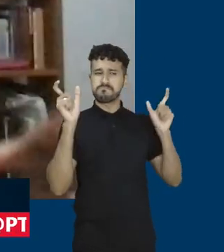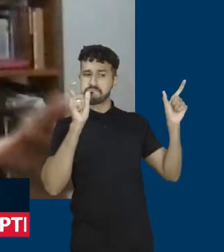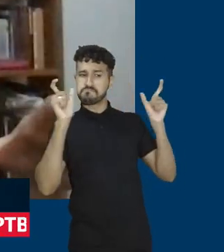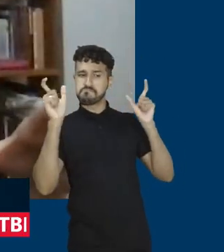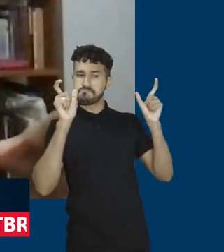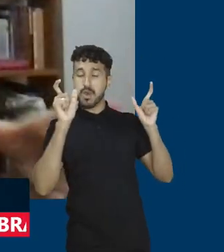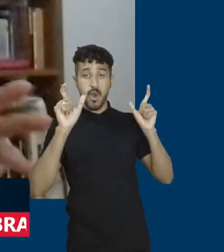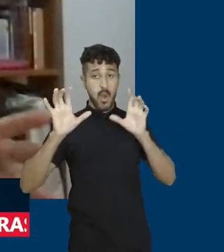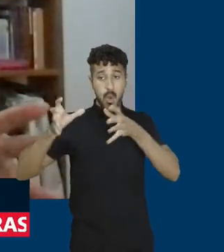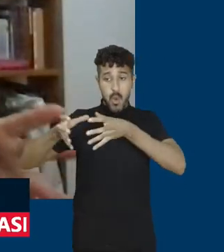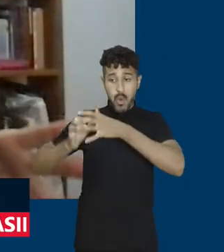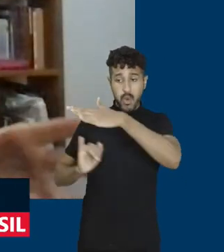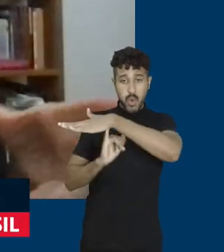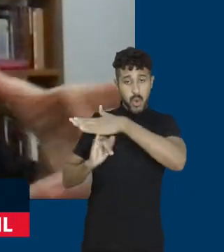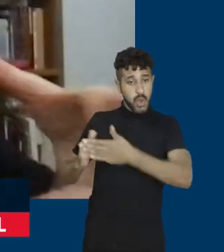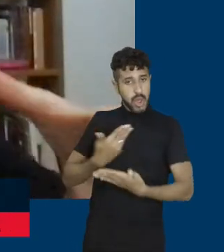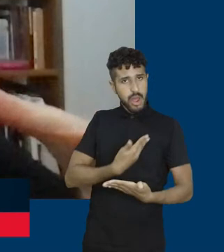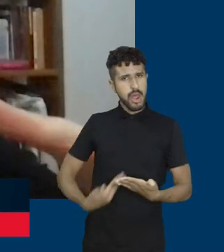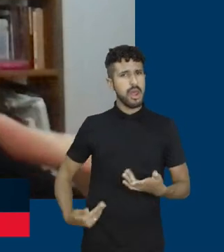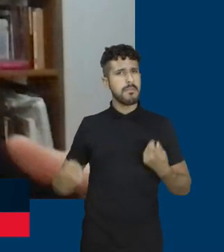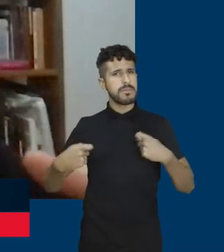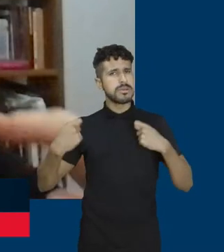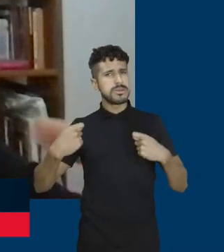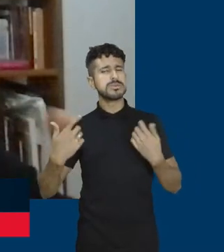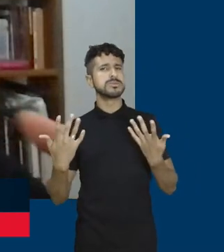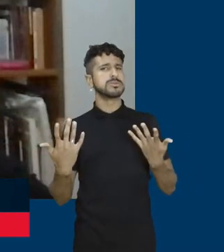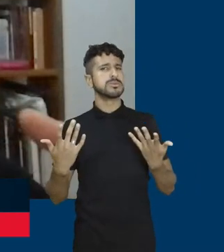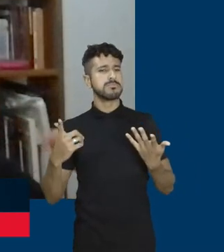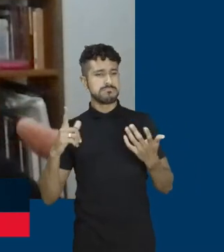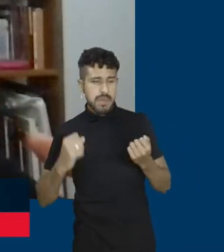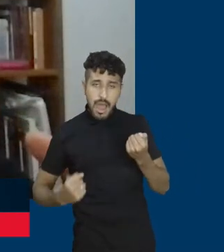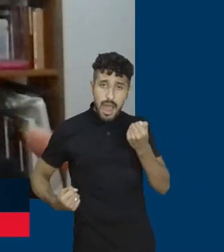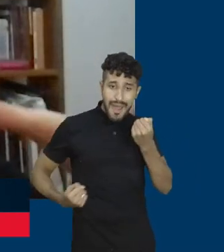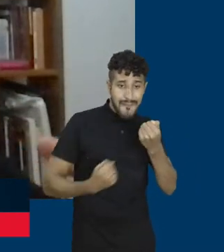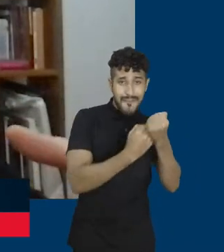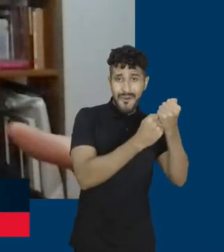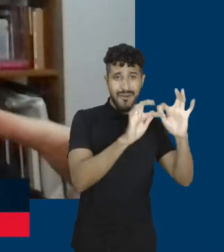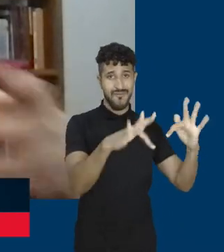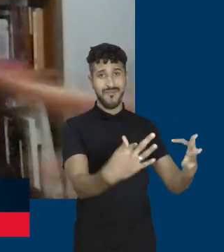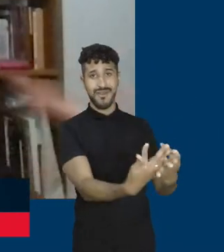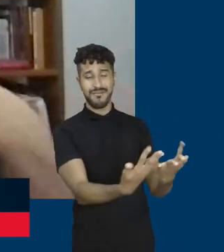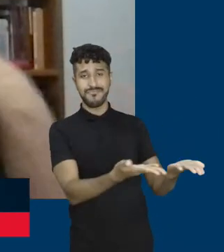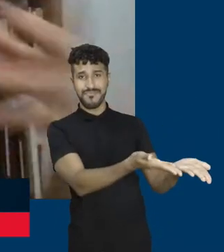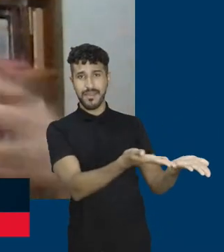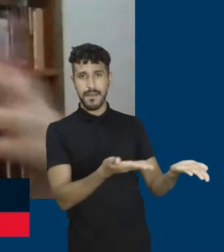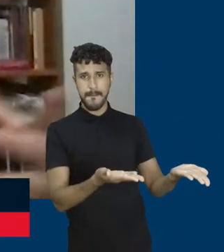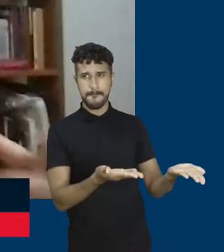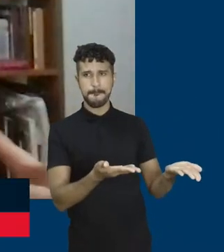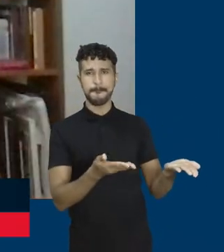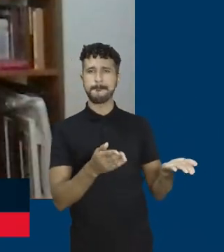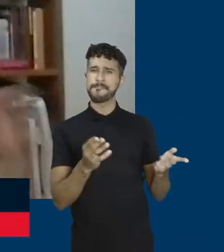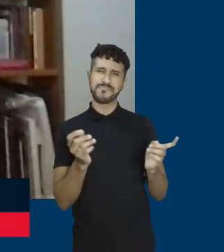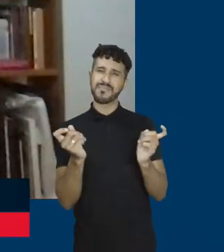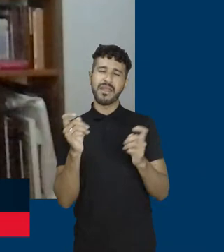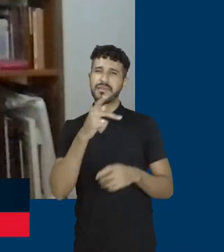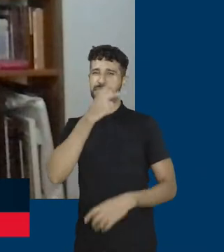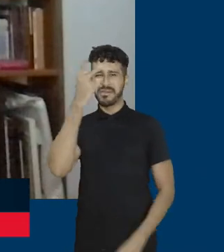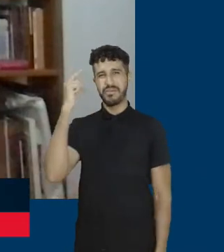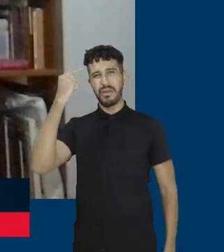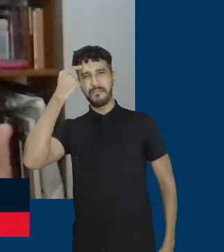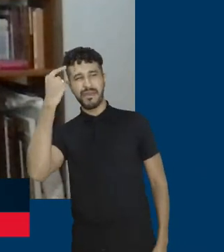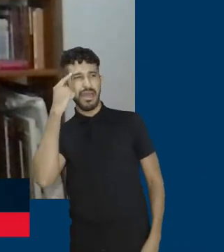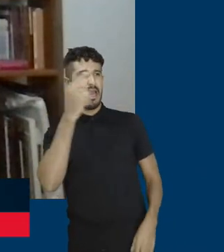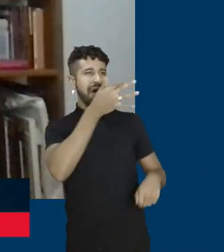rede pública tem que dar suporte a essa família. Então, ao contrário do que as pessoas pensam, que é para